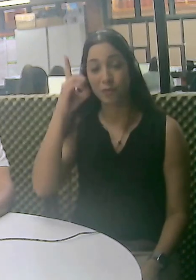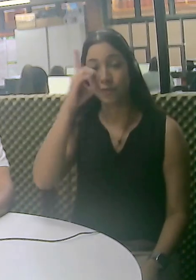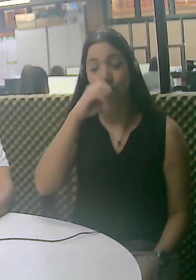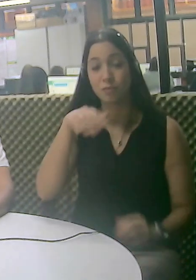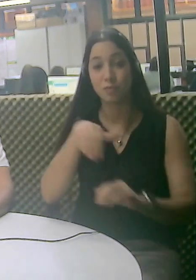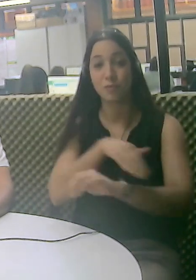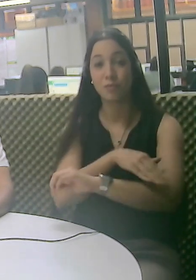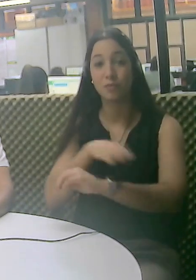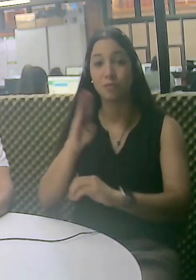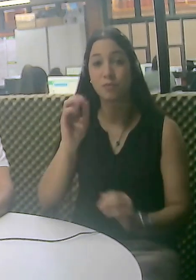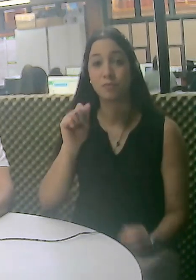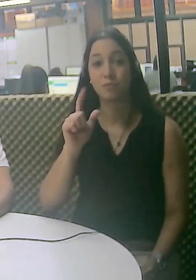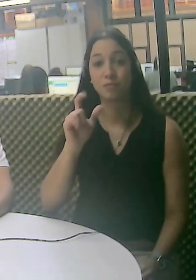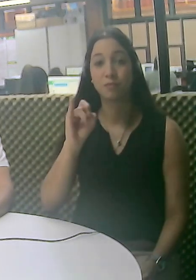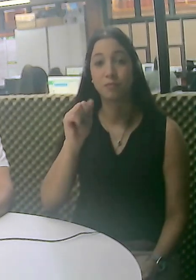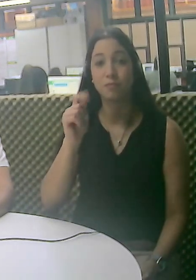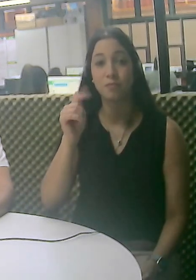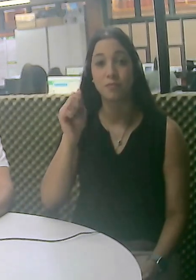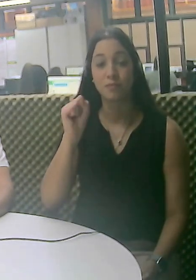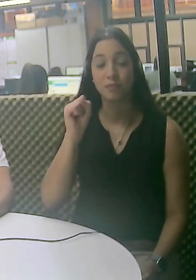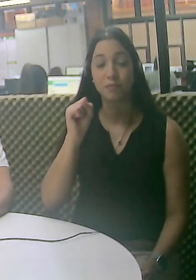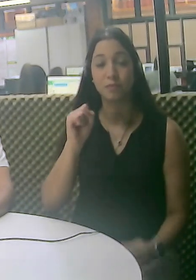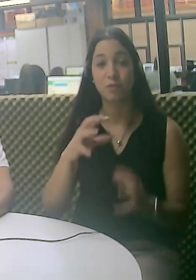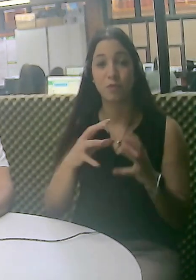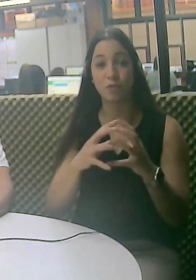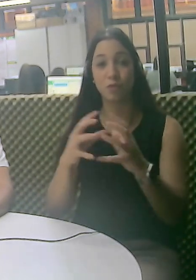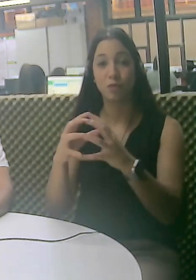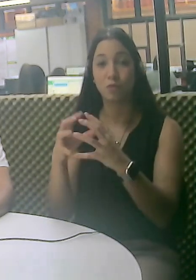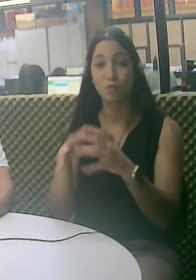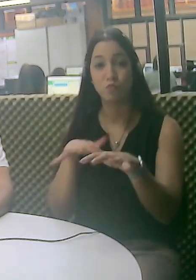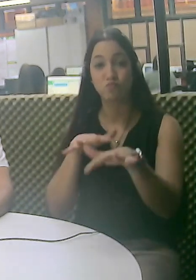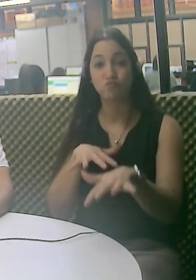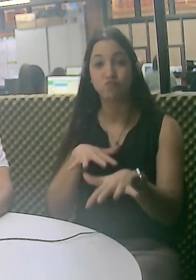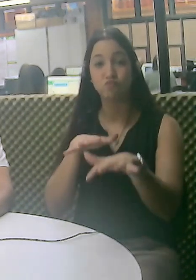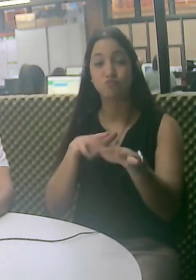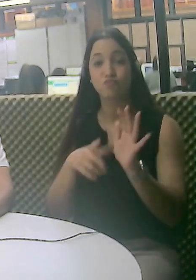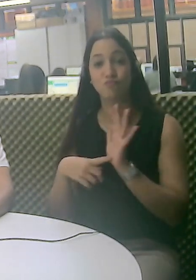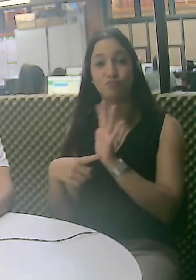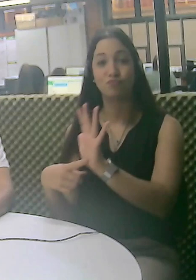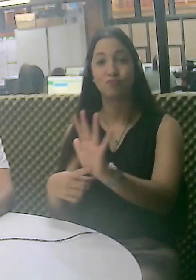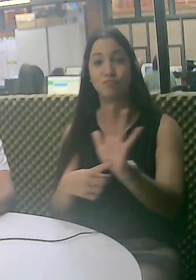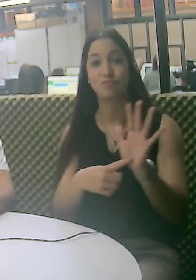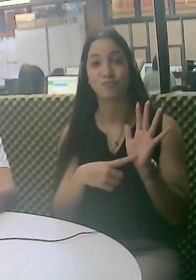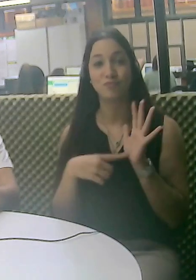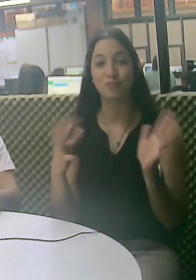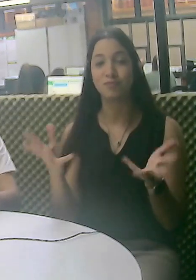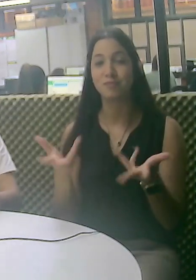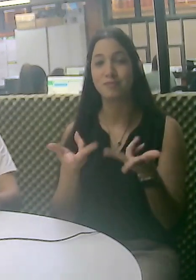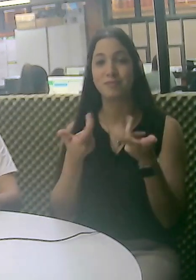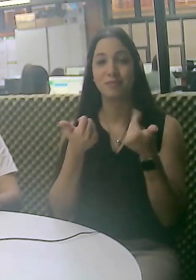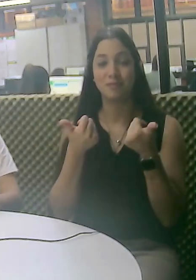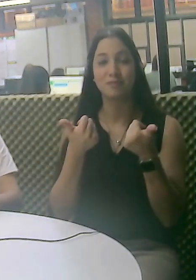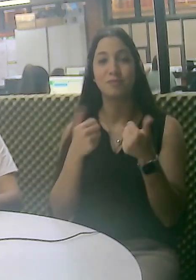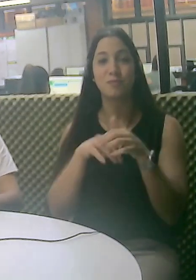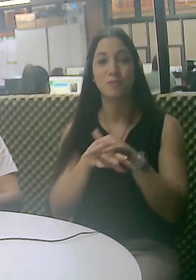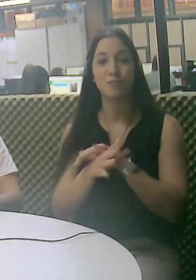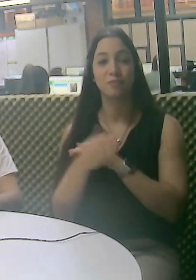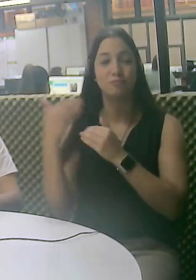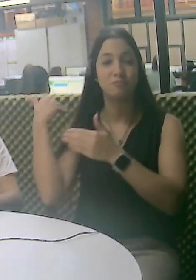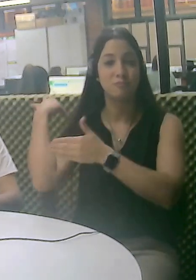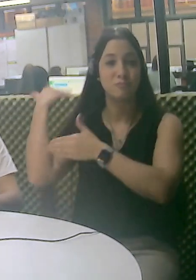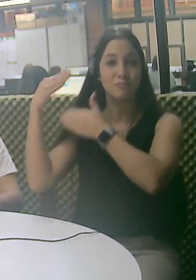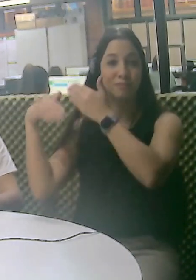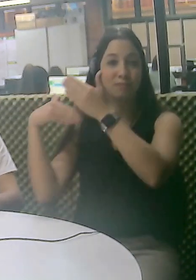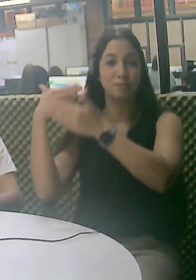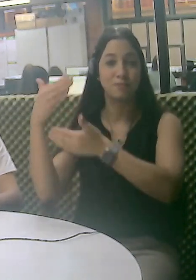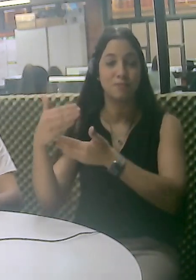Avenida Balaiadas ver as nossas escolas e os nossos blocos apresentarem o que tem de melhor em tradição em escola de